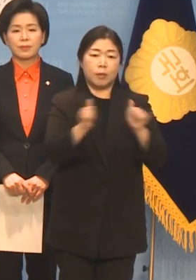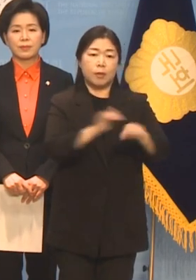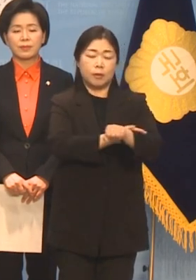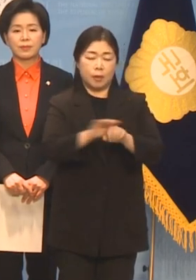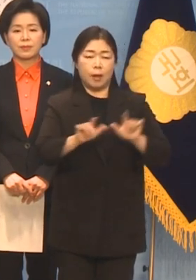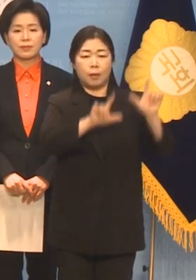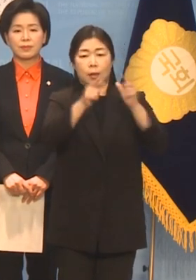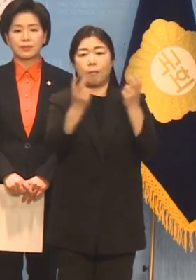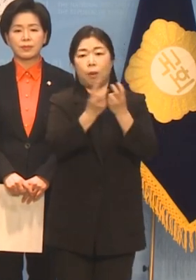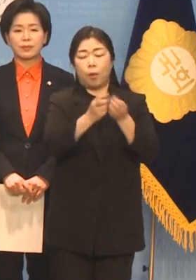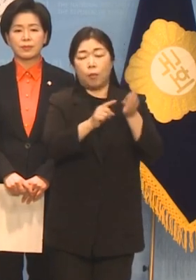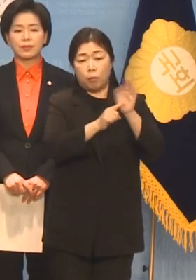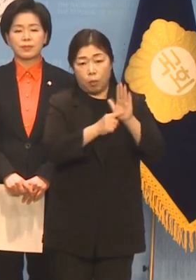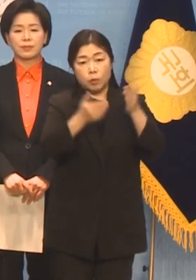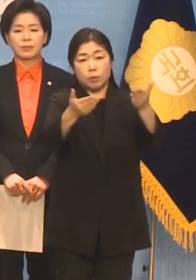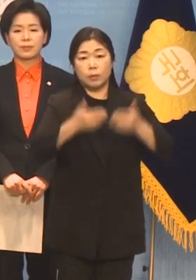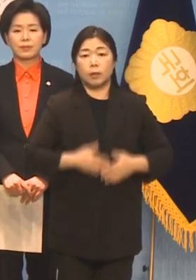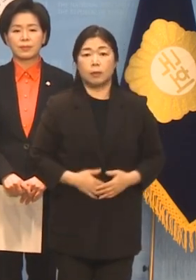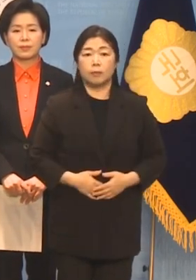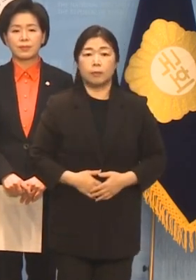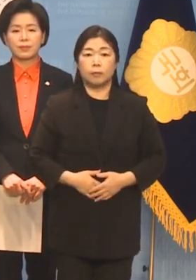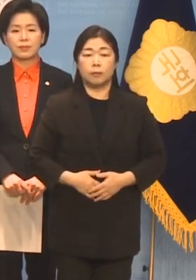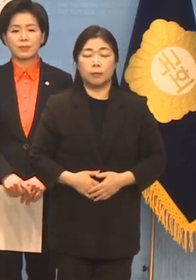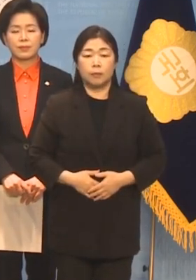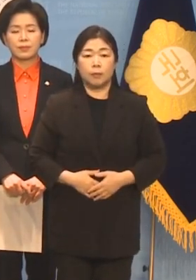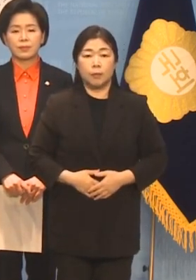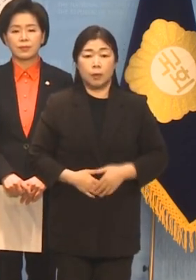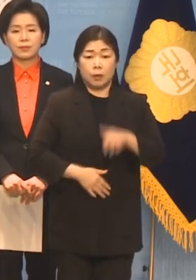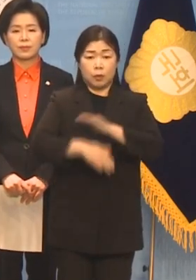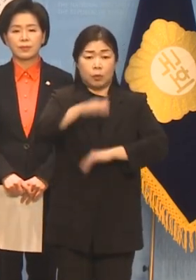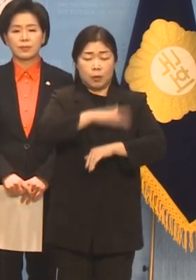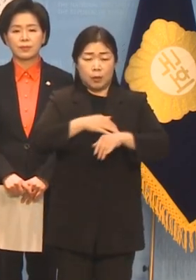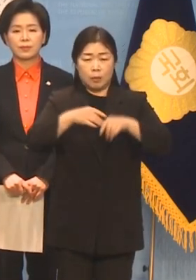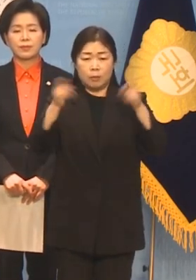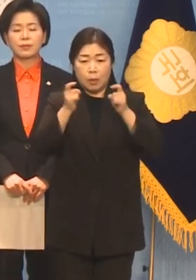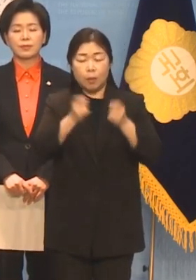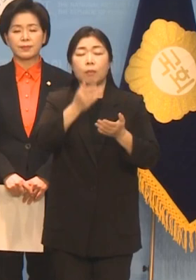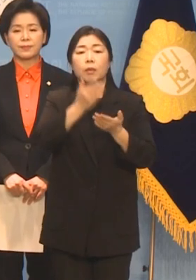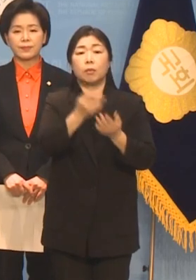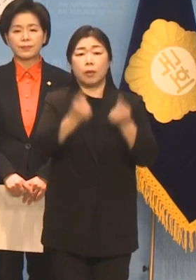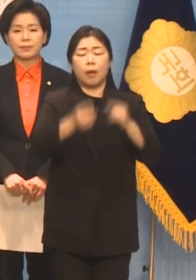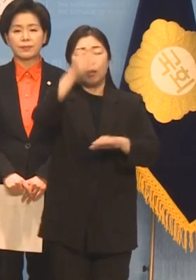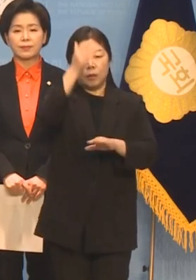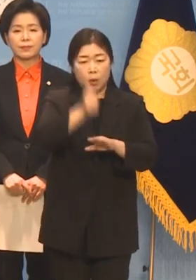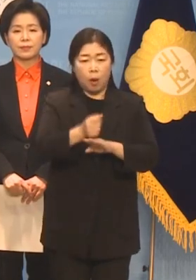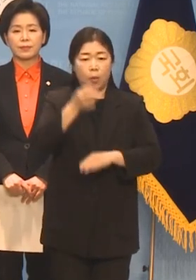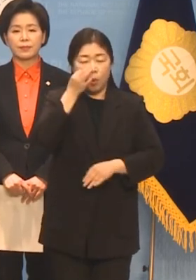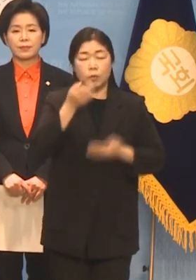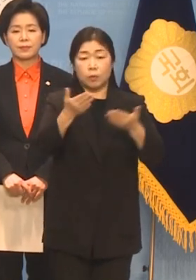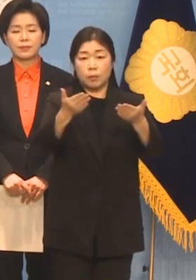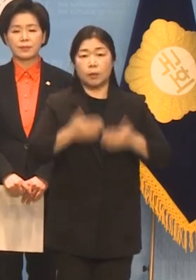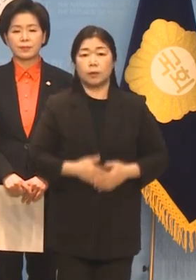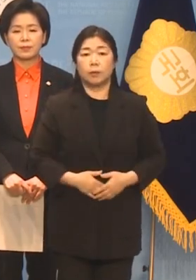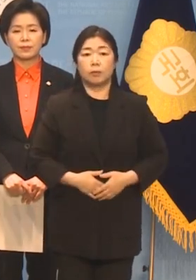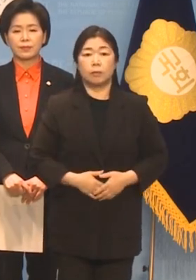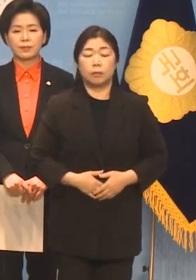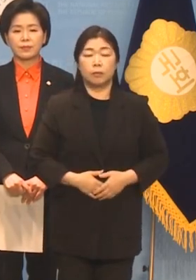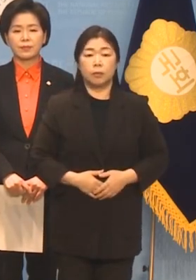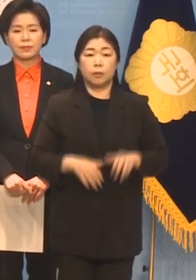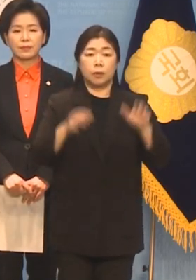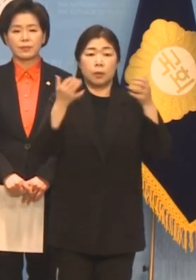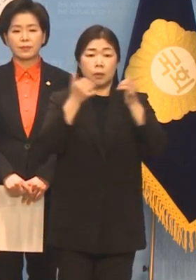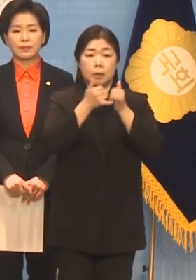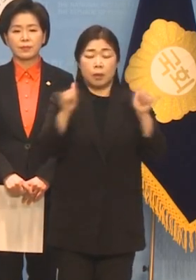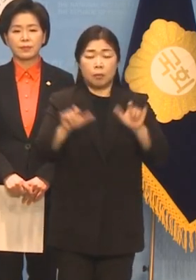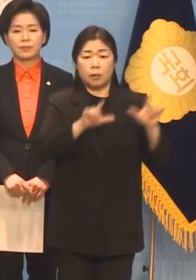제시하고 있습니다. 이념의 정쟁이 아닌 결실의 화합을 이야기하고 있습니다. 인구절벽과